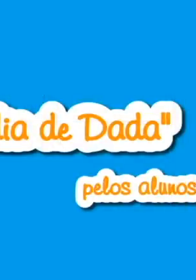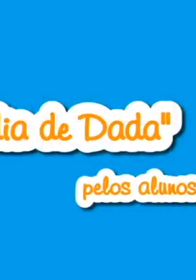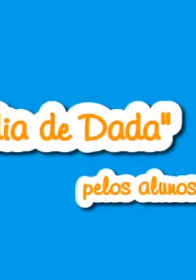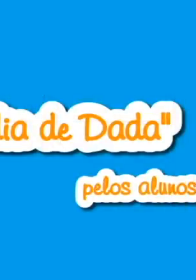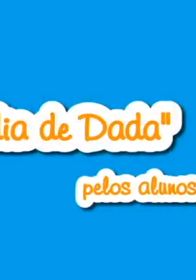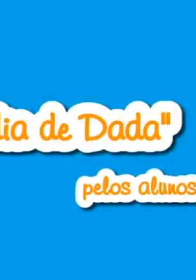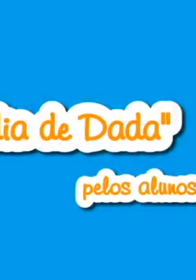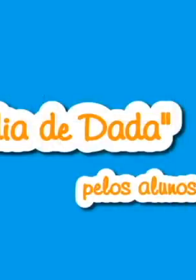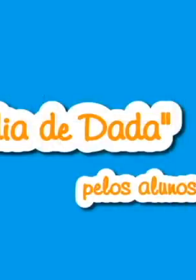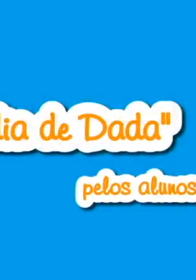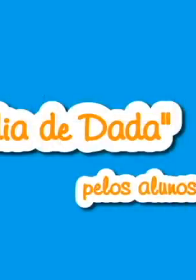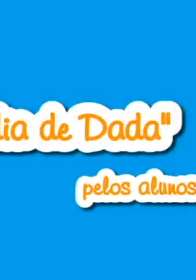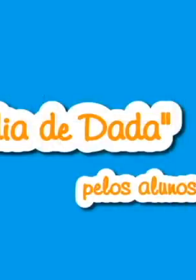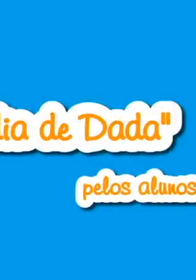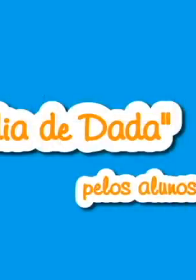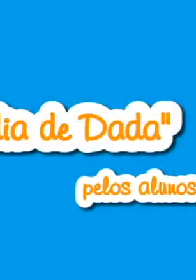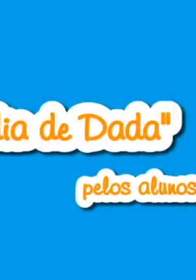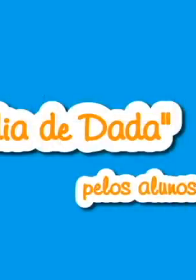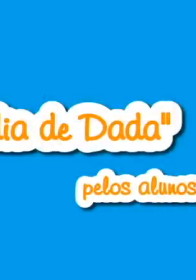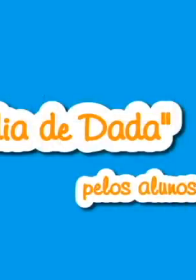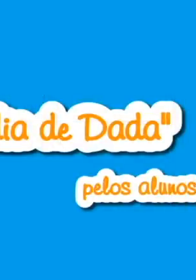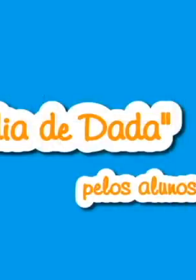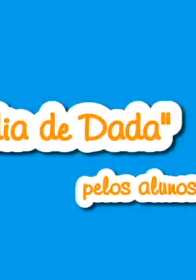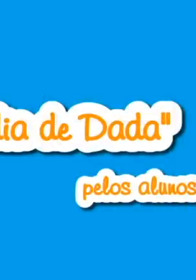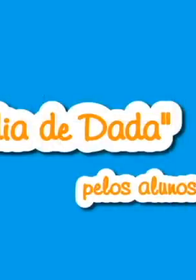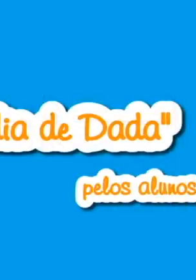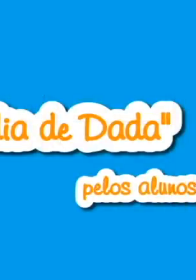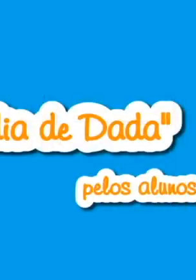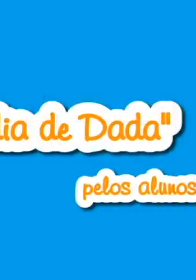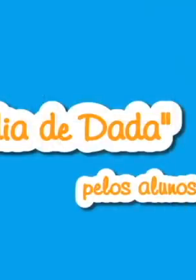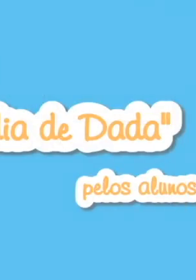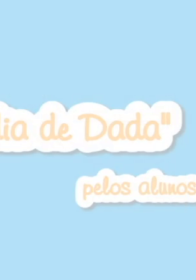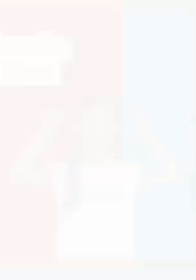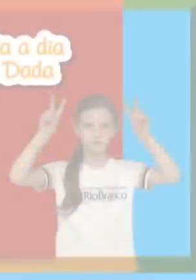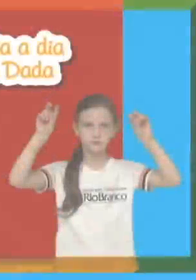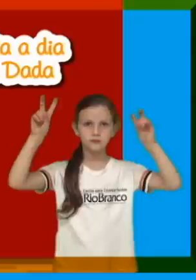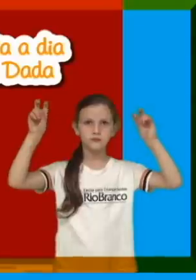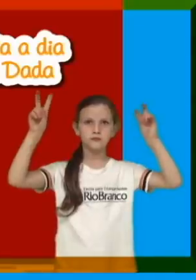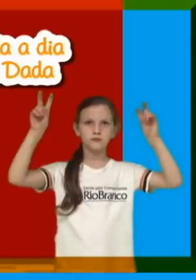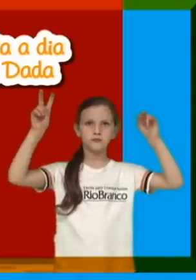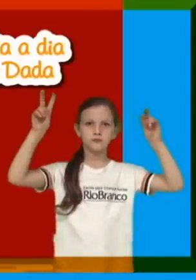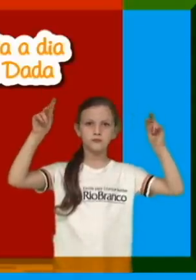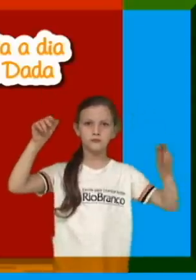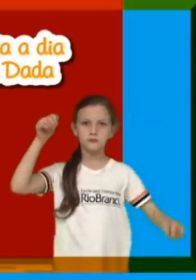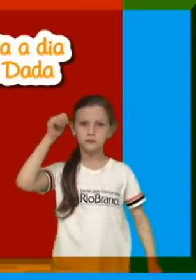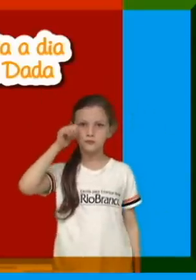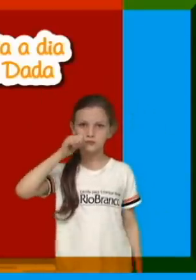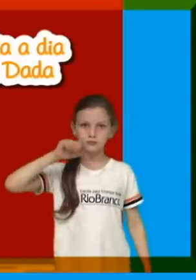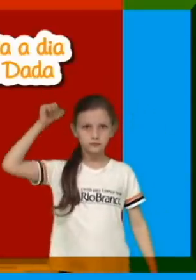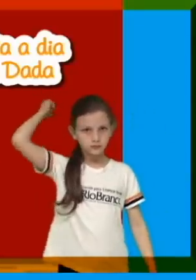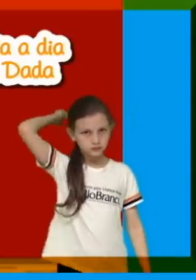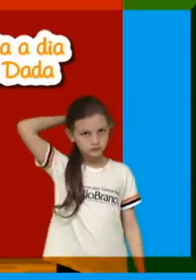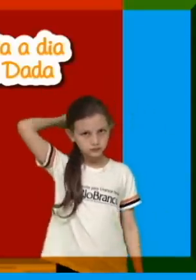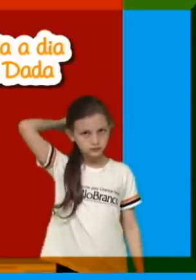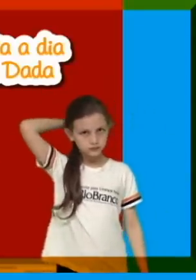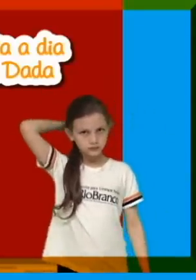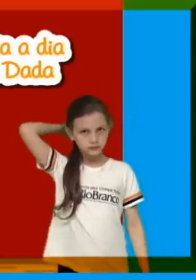Resultado final, o dia a dia de Dadá pelos alunos. O dia a dia de